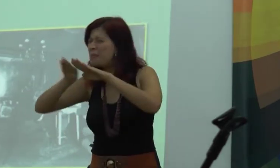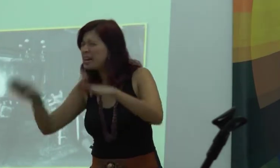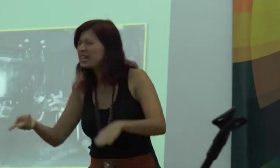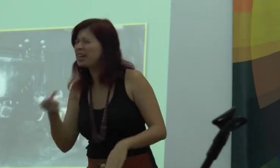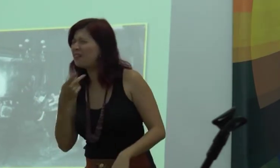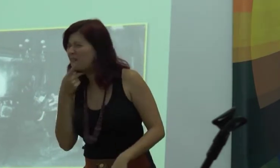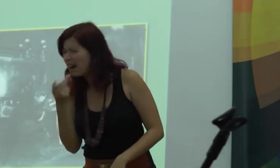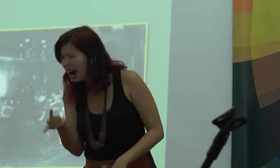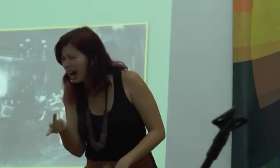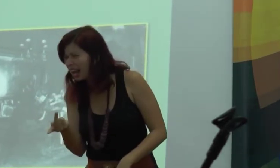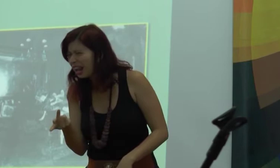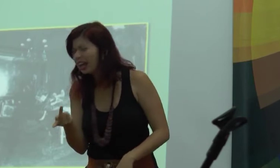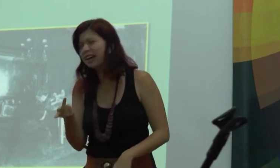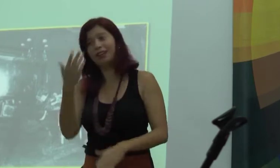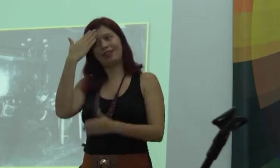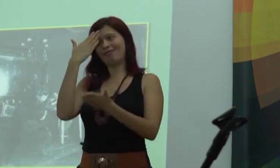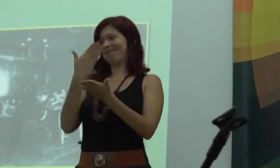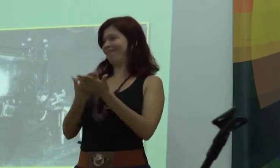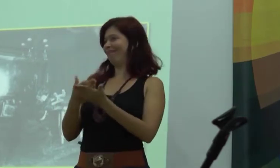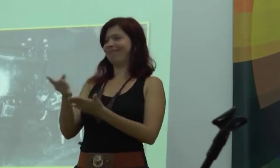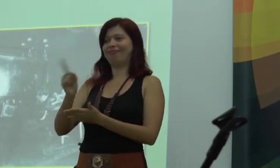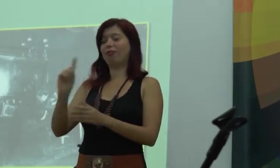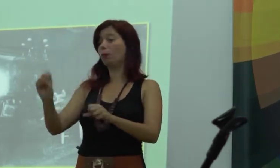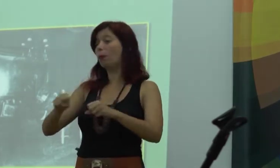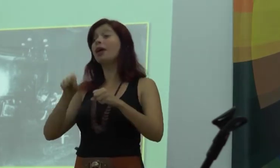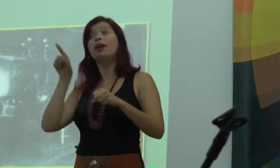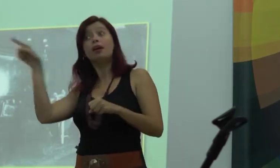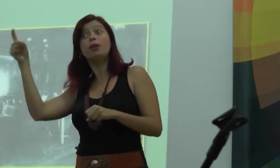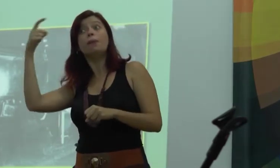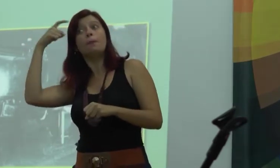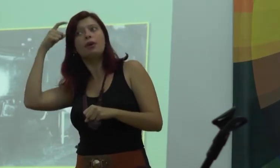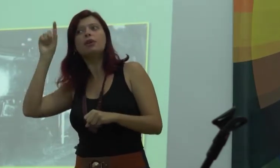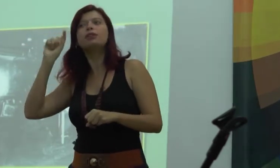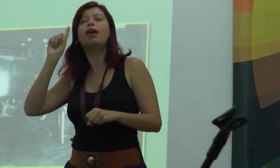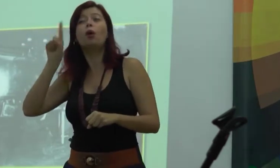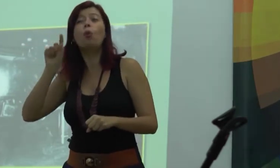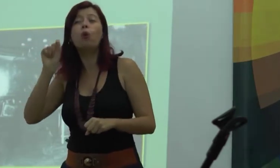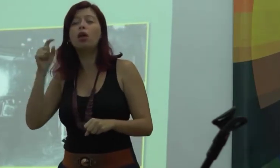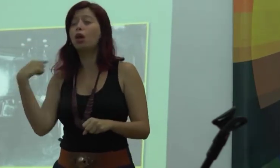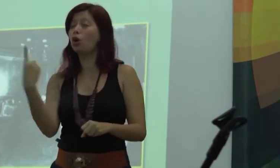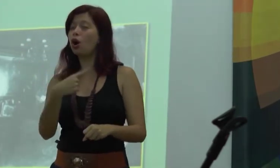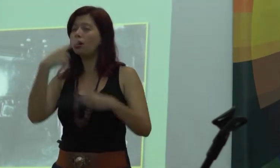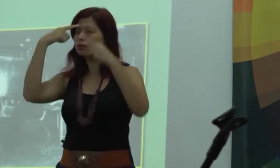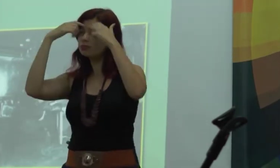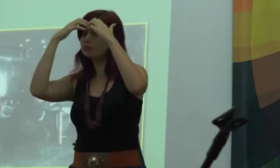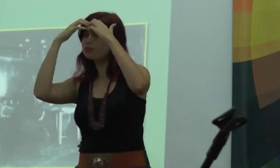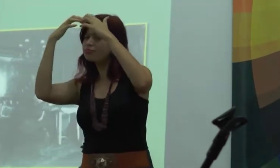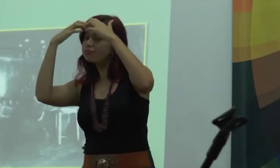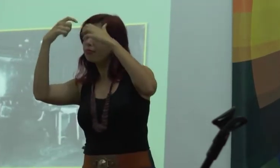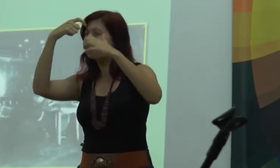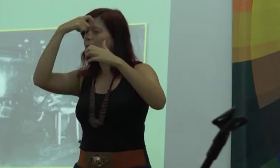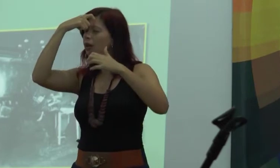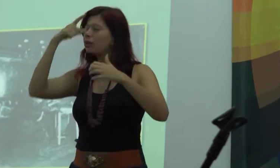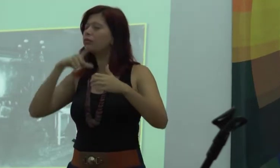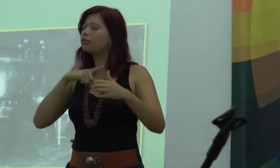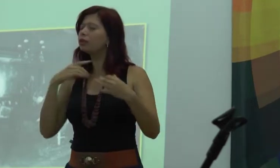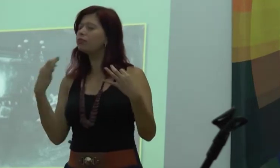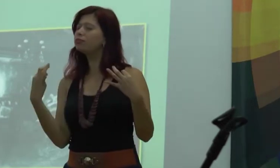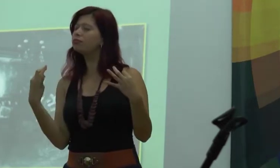falante, Kardec falou, mesa que fala, eu não acredito. Eu penso que é o